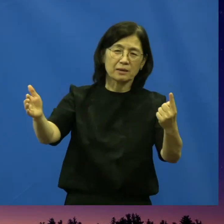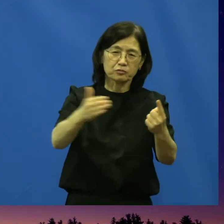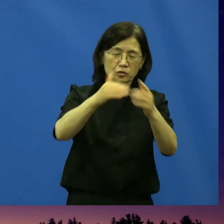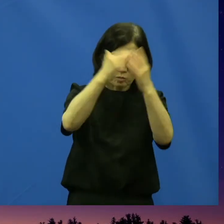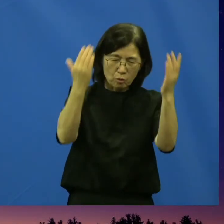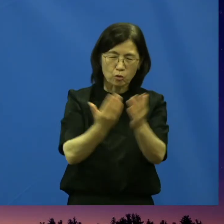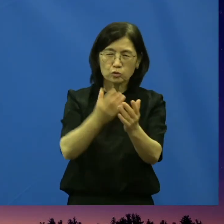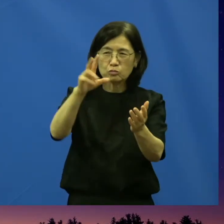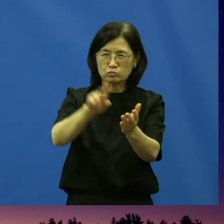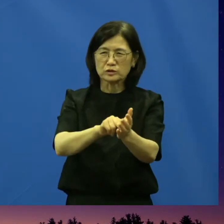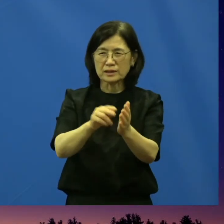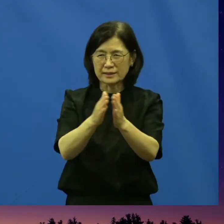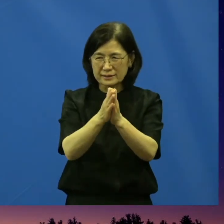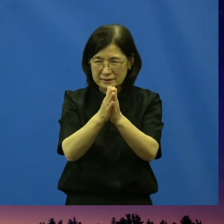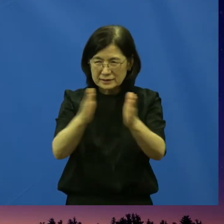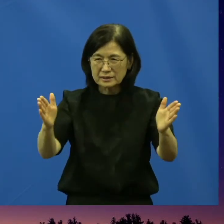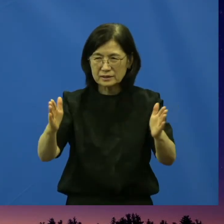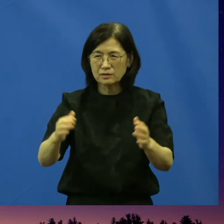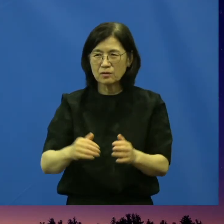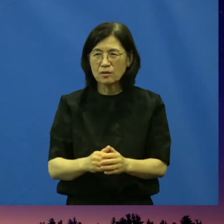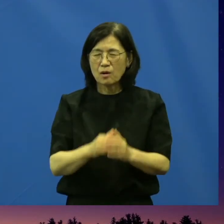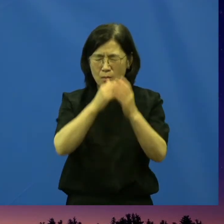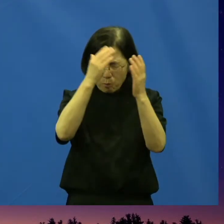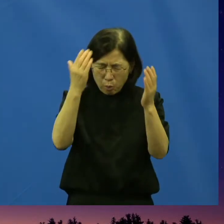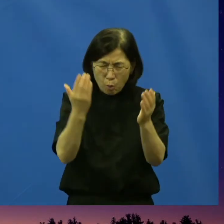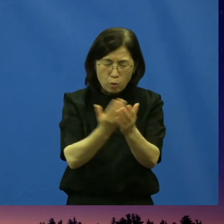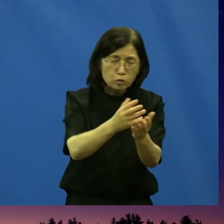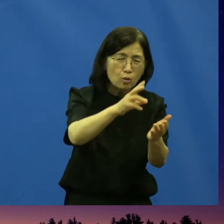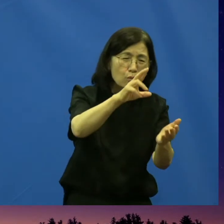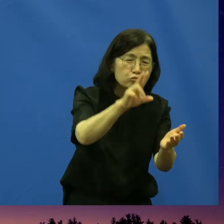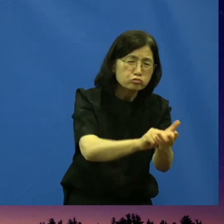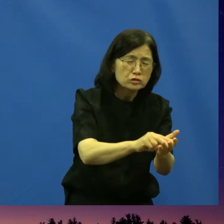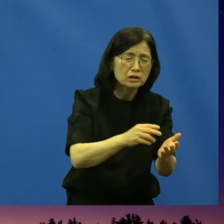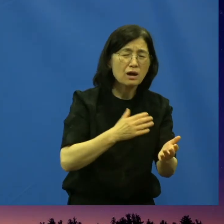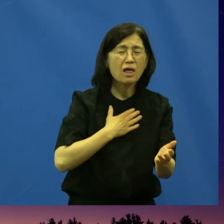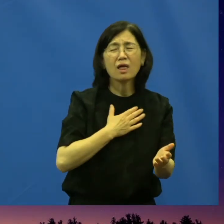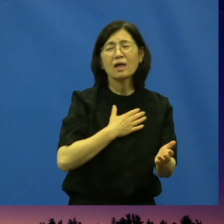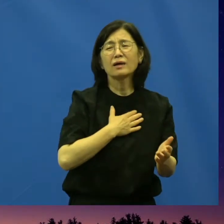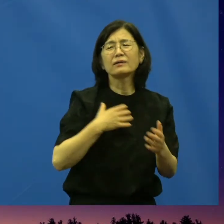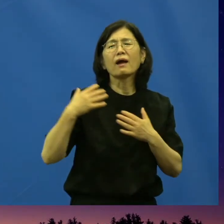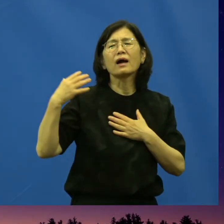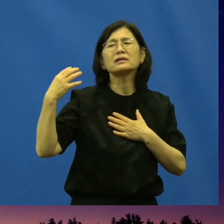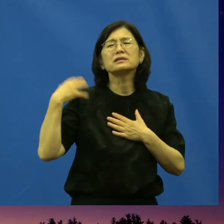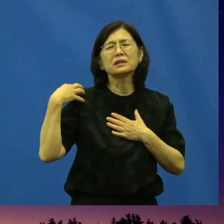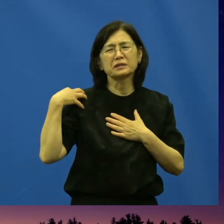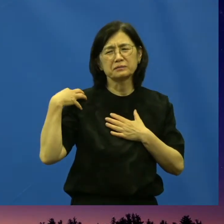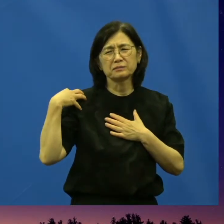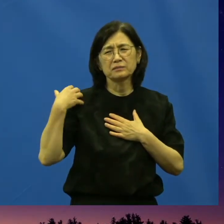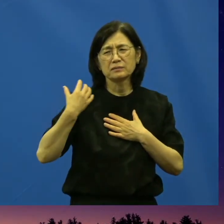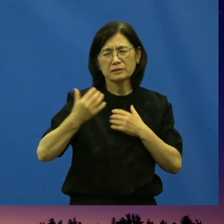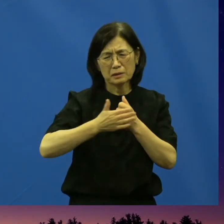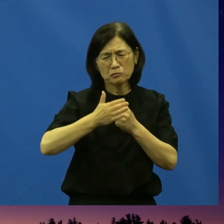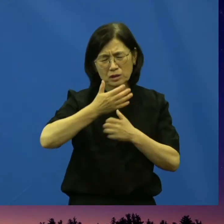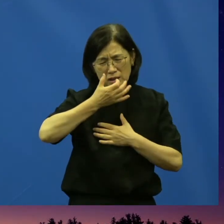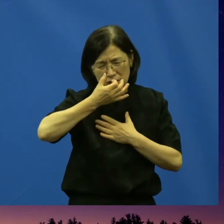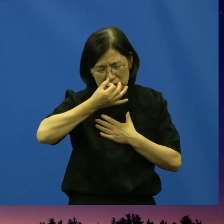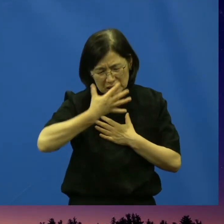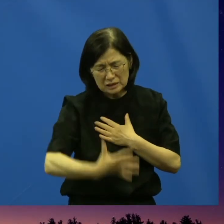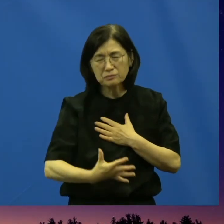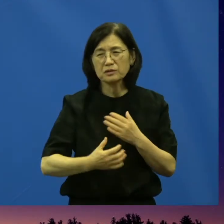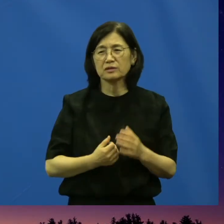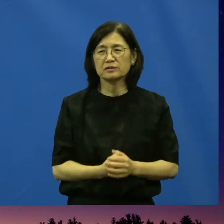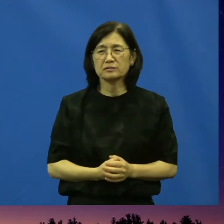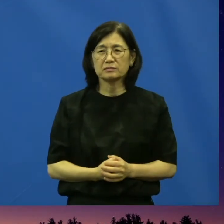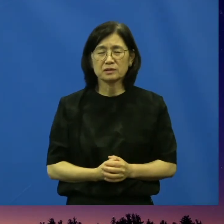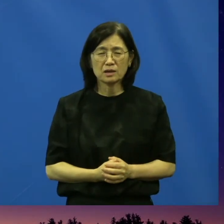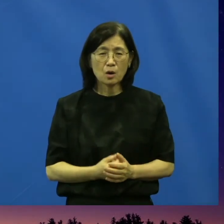모든 걸 내가 책임져야 되고, 내가 다 책임을 져요. 책임질 수 없는 사람이 책임을 지는 삶이 얼마나 힘들겠어요. 홀로 문제를